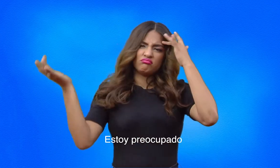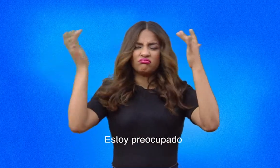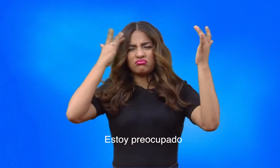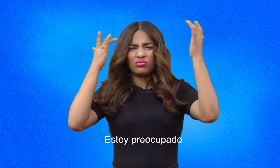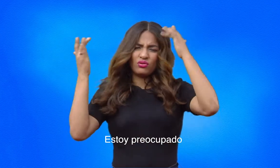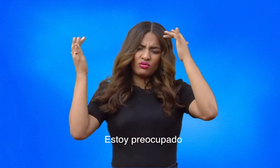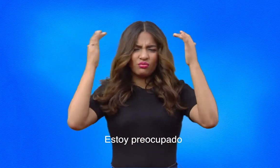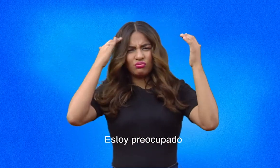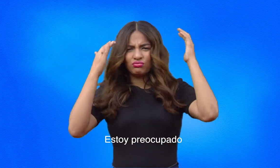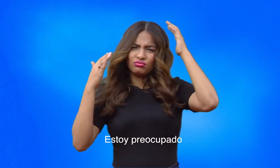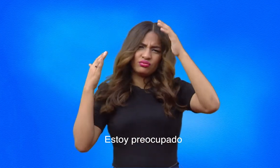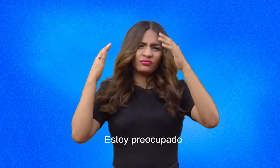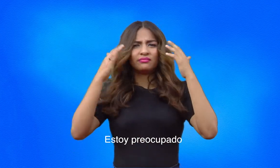Estoy preocupado.